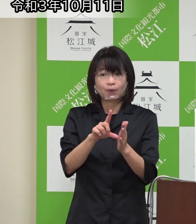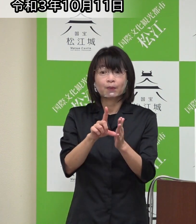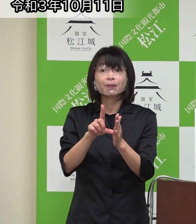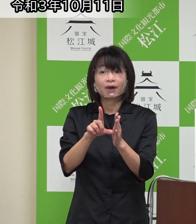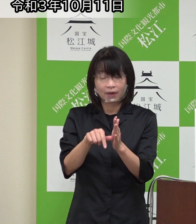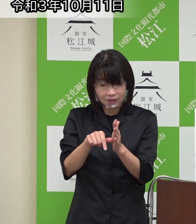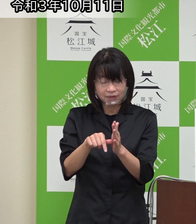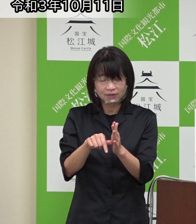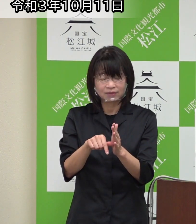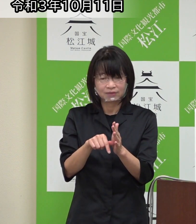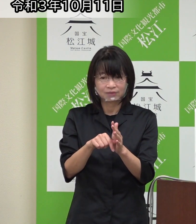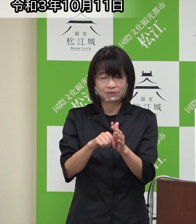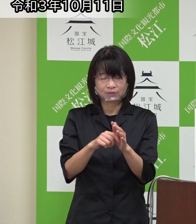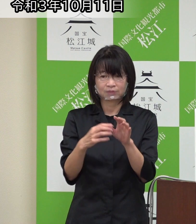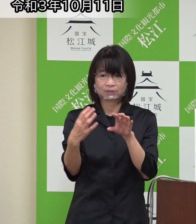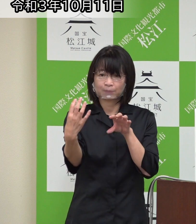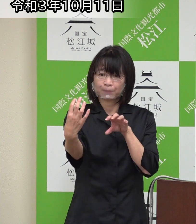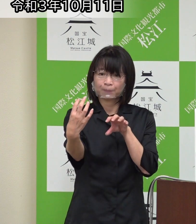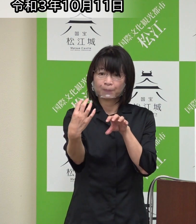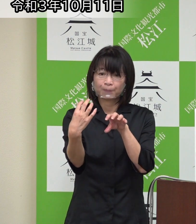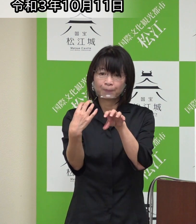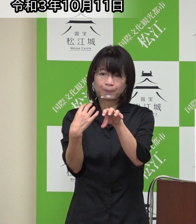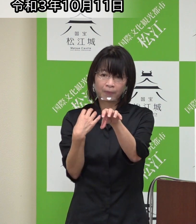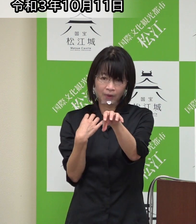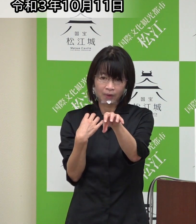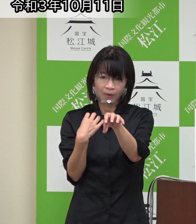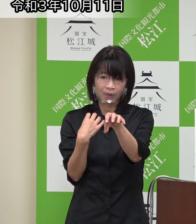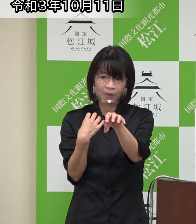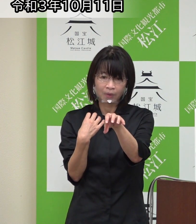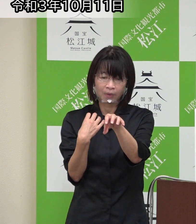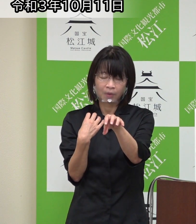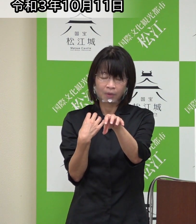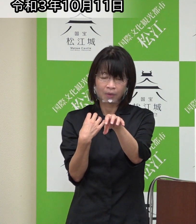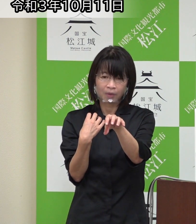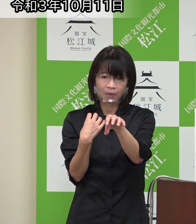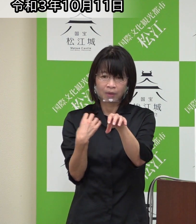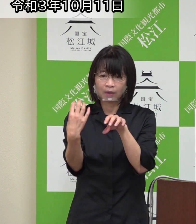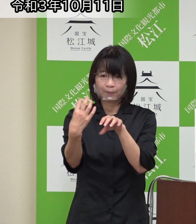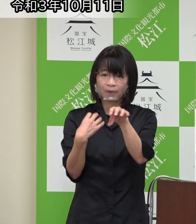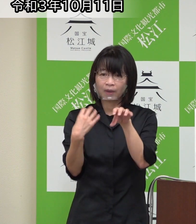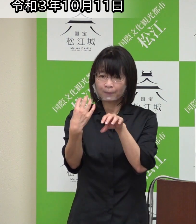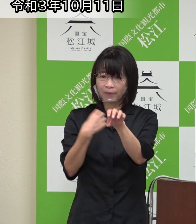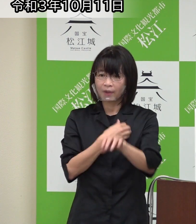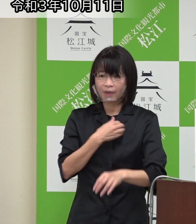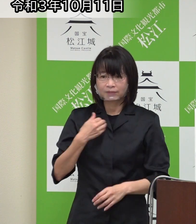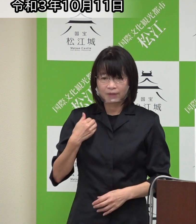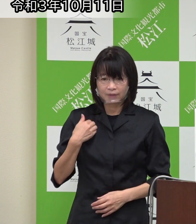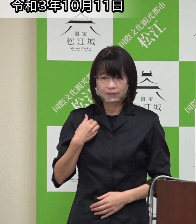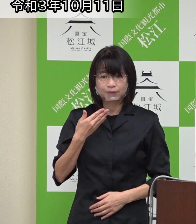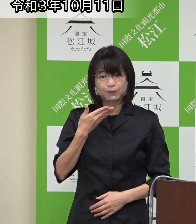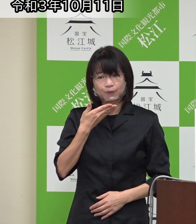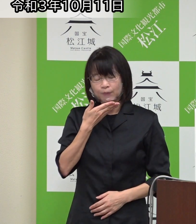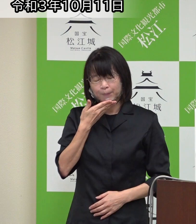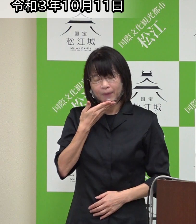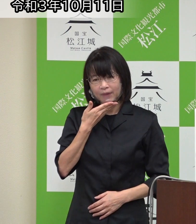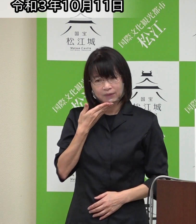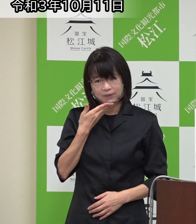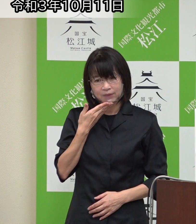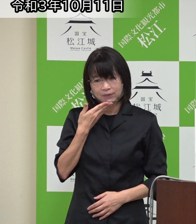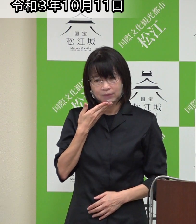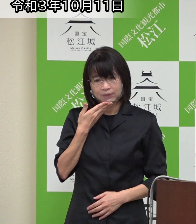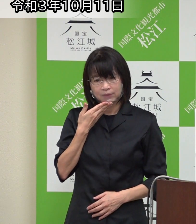車で通してですね、それで利便性が確保されてたっていう時代ではないんじゃないかという仮説に基づいてます。